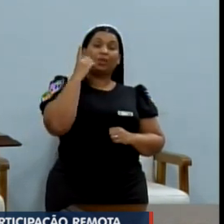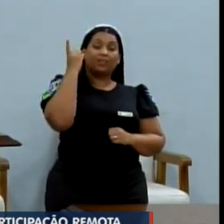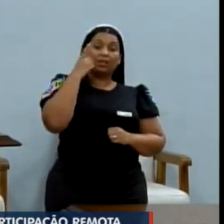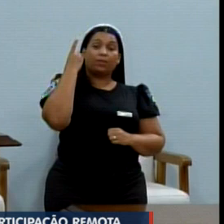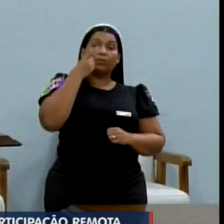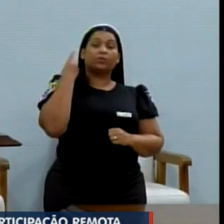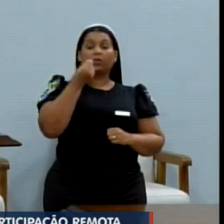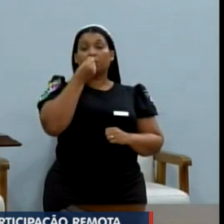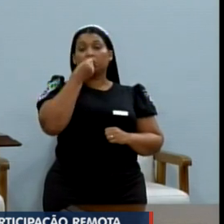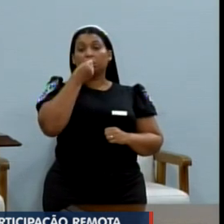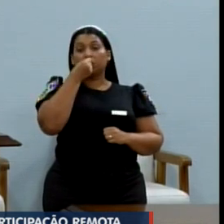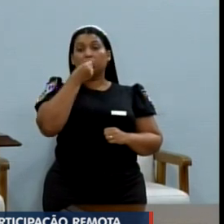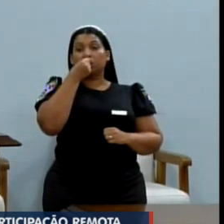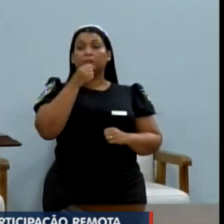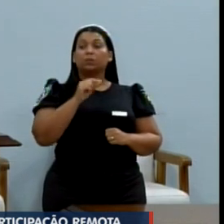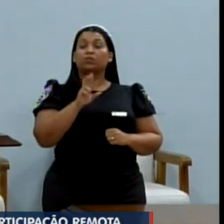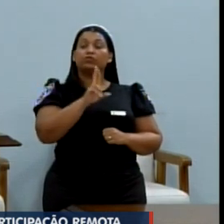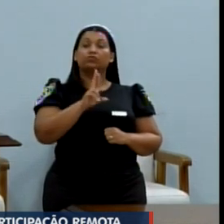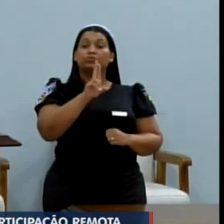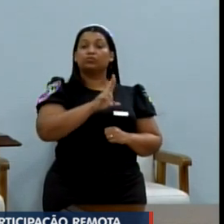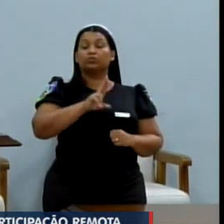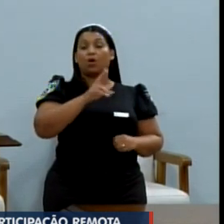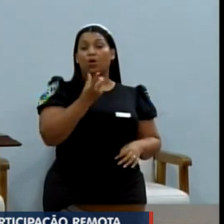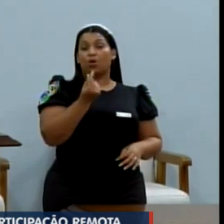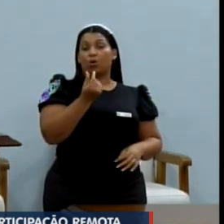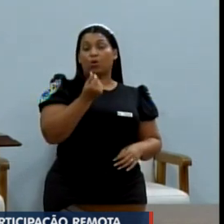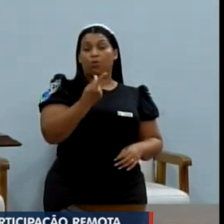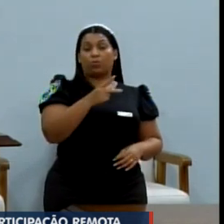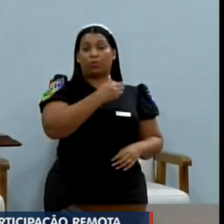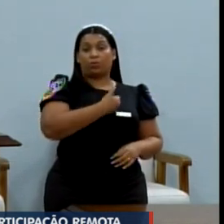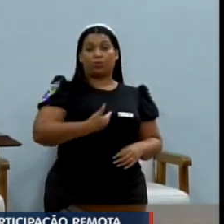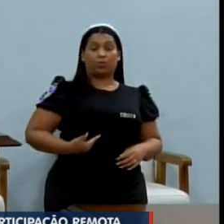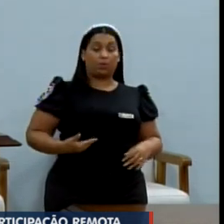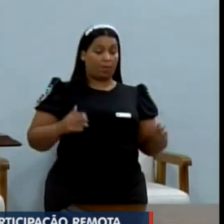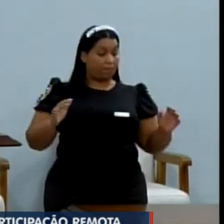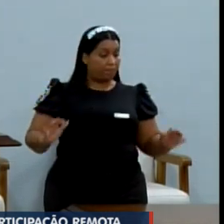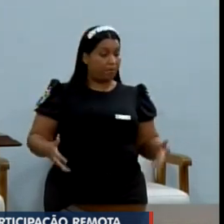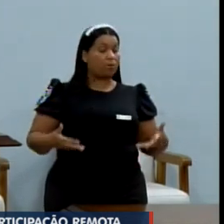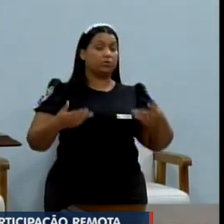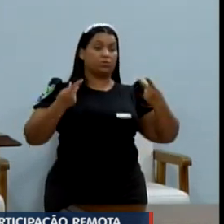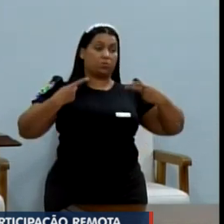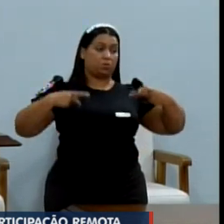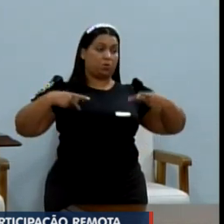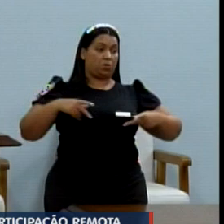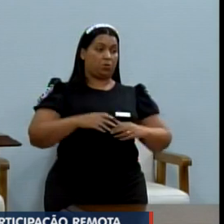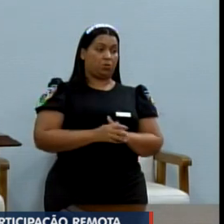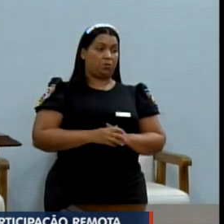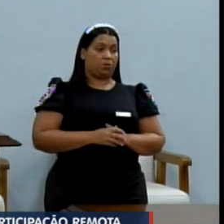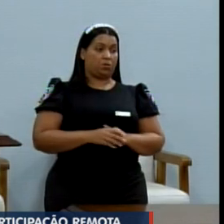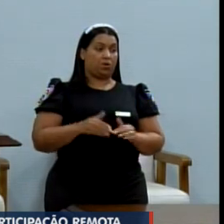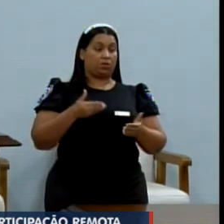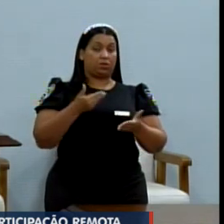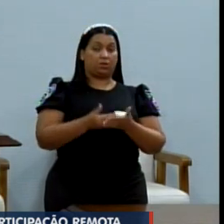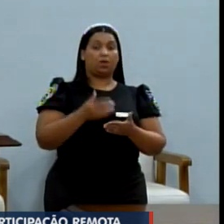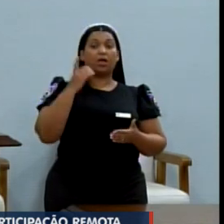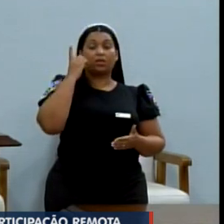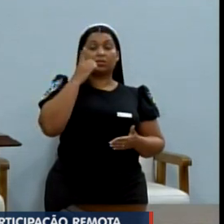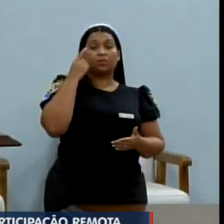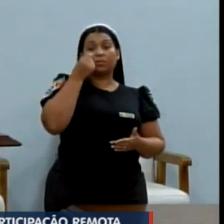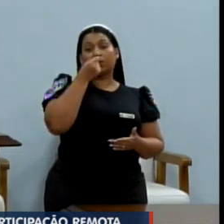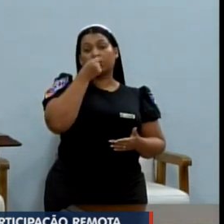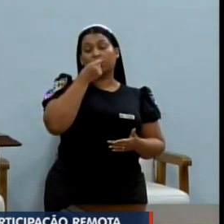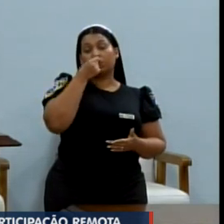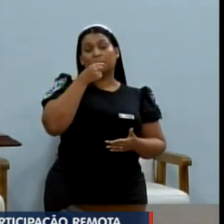utilizar de recurso público para fazer promoção pessoal até quando o deputado Itamar